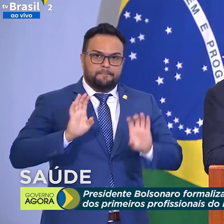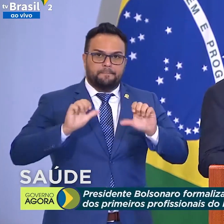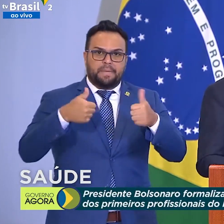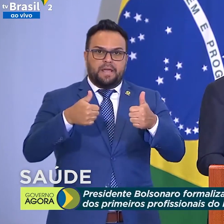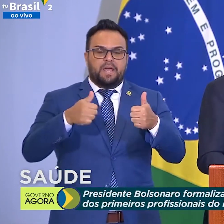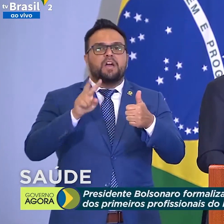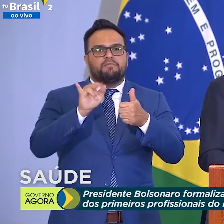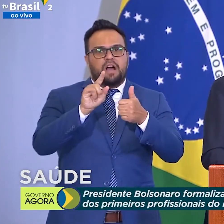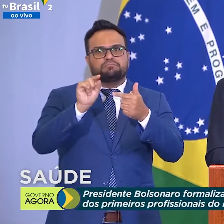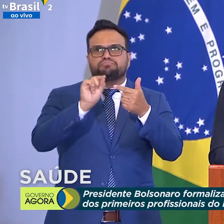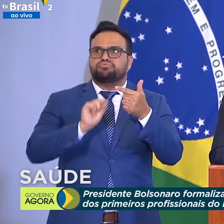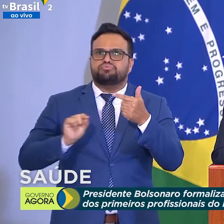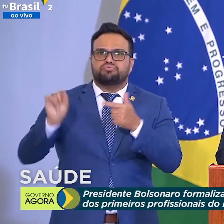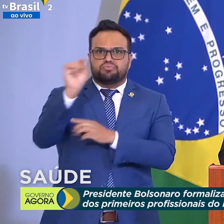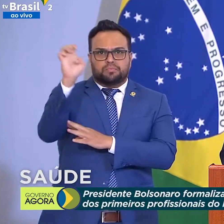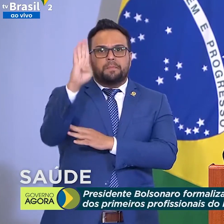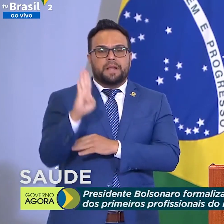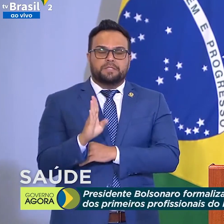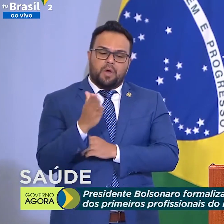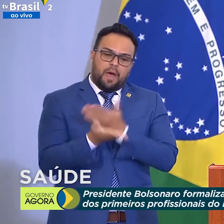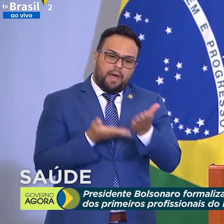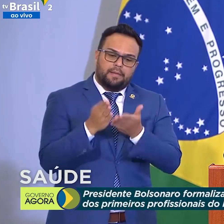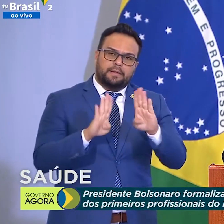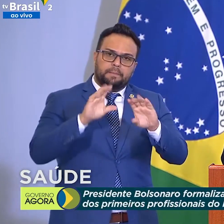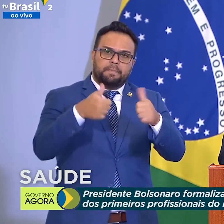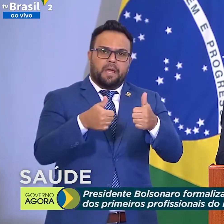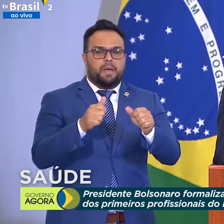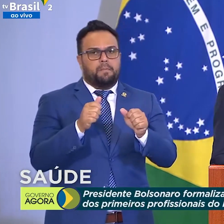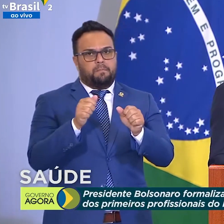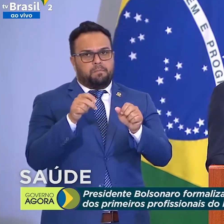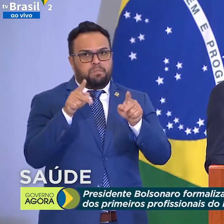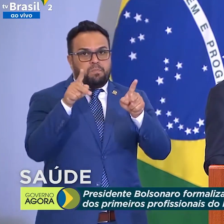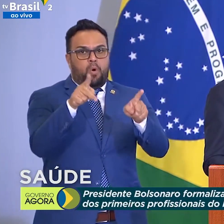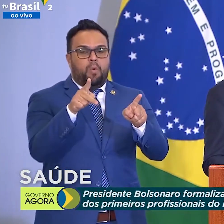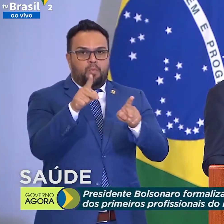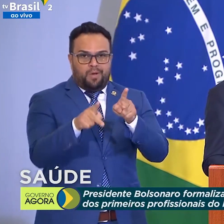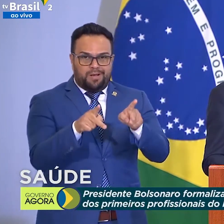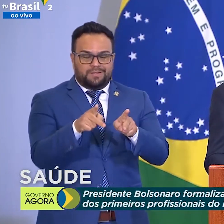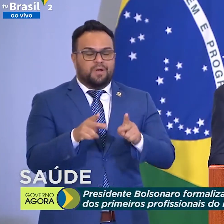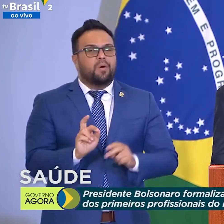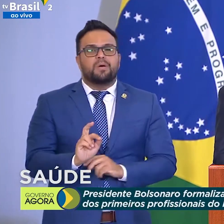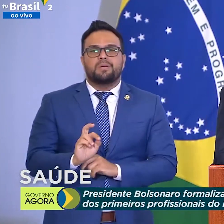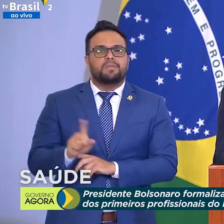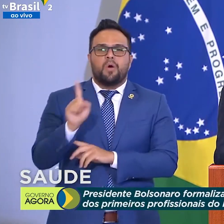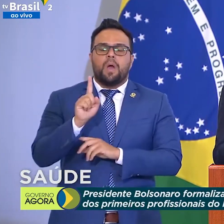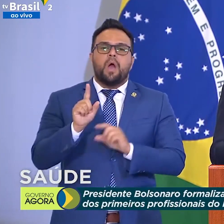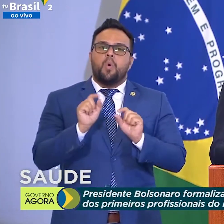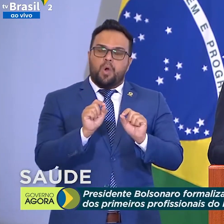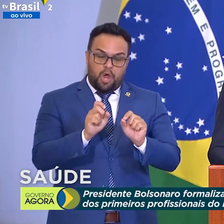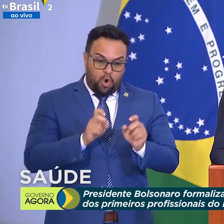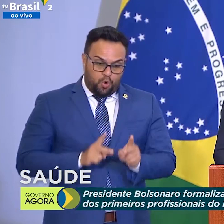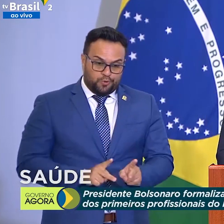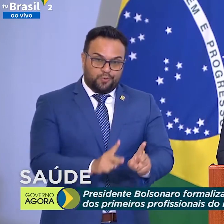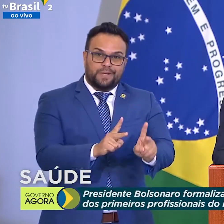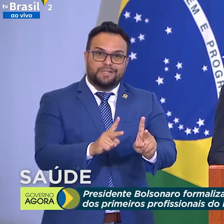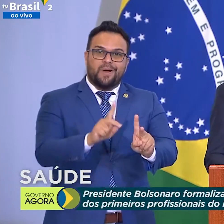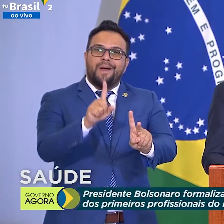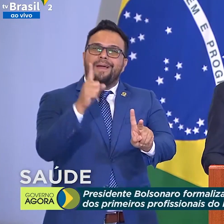espalhados pelo Brasil para bem atender a nossa população. Isso não é uma continuação do